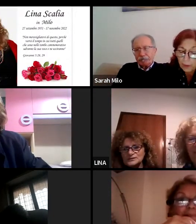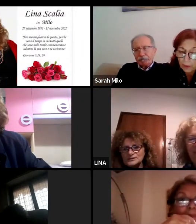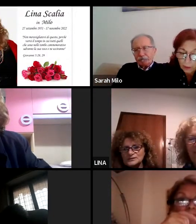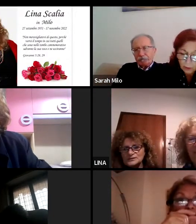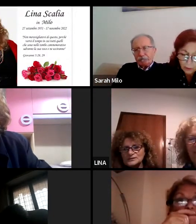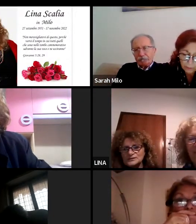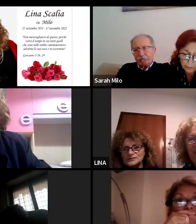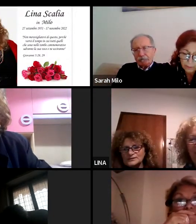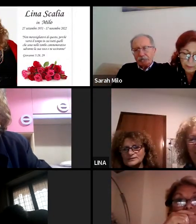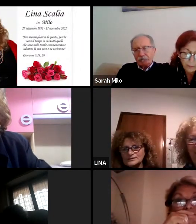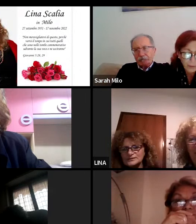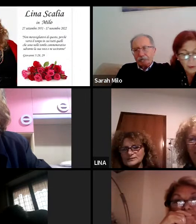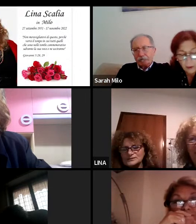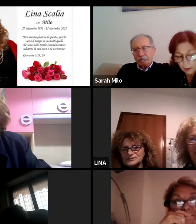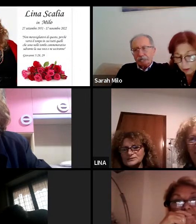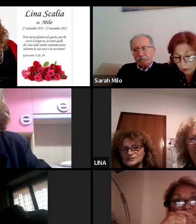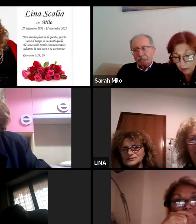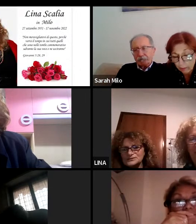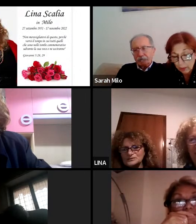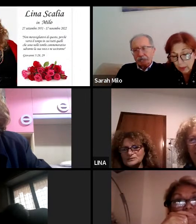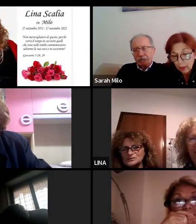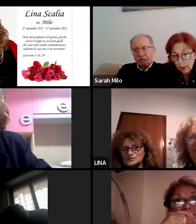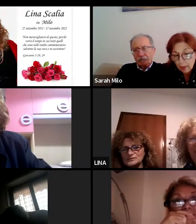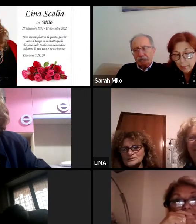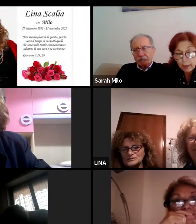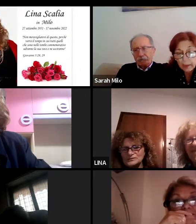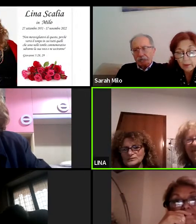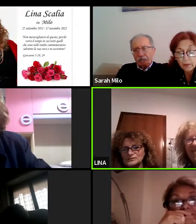e già si chiama